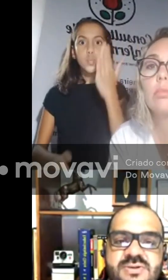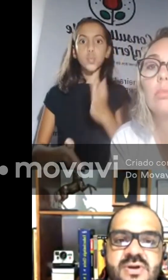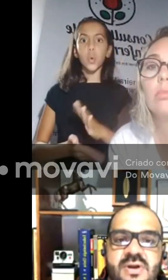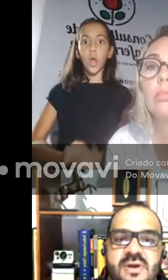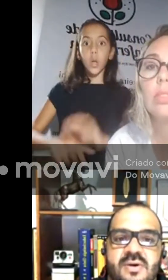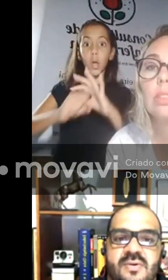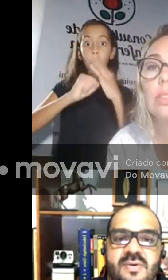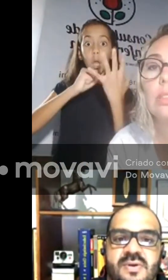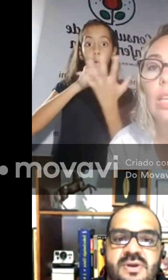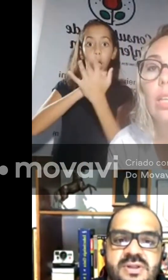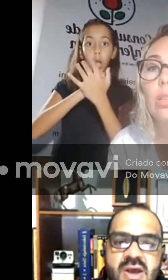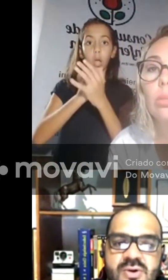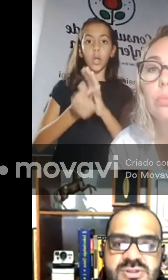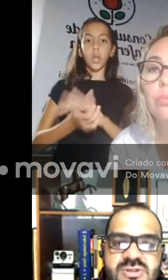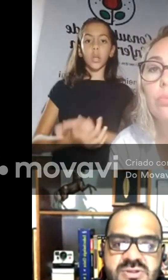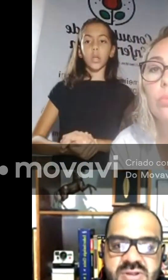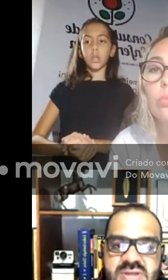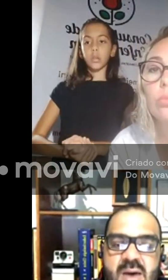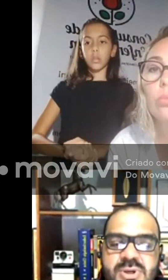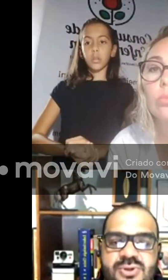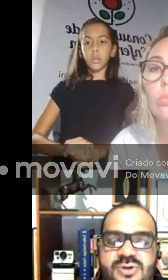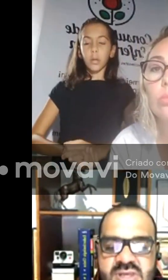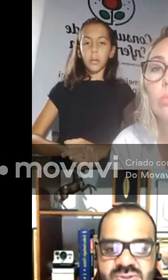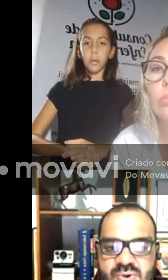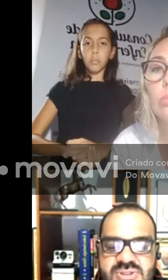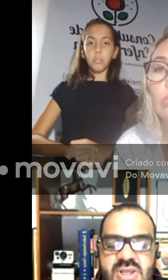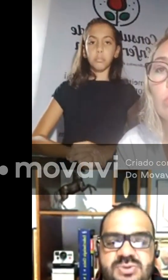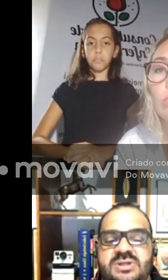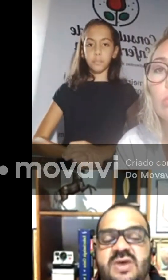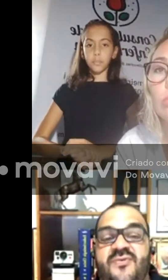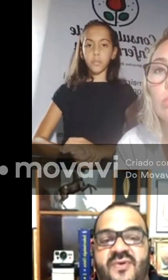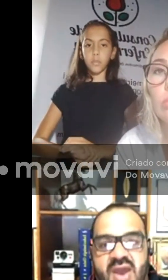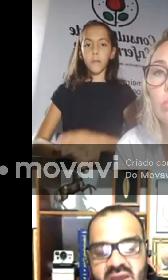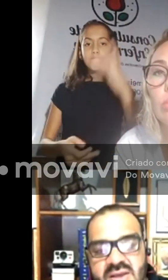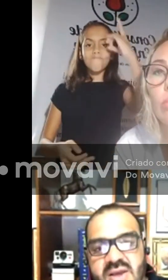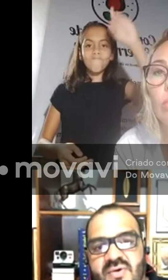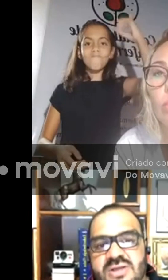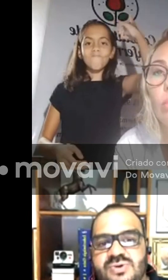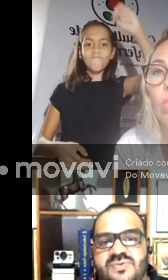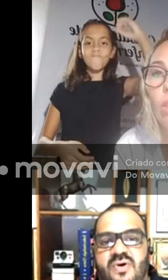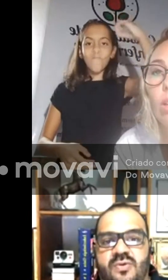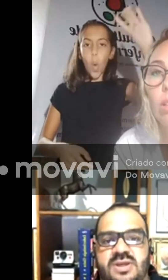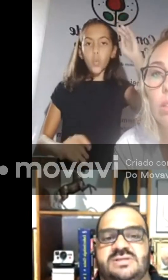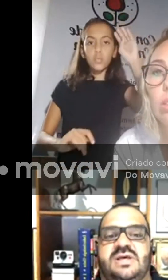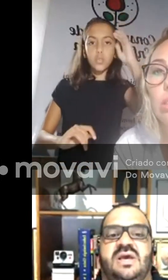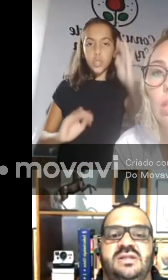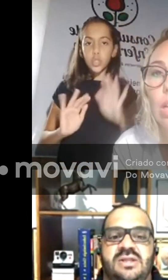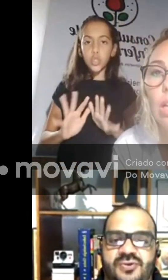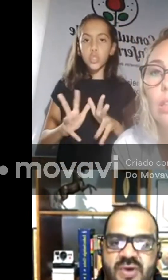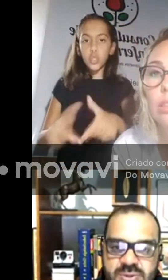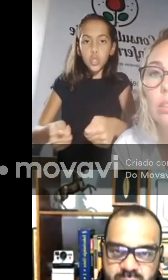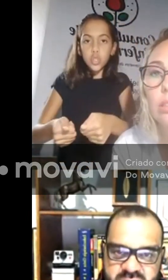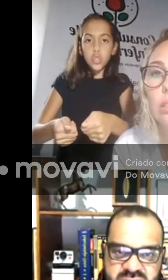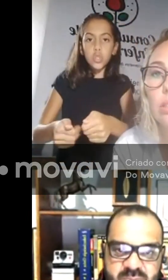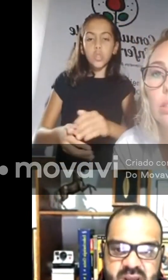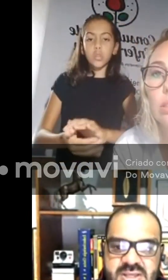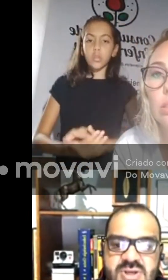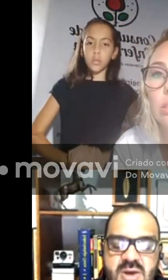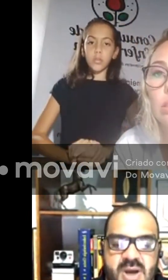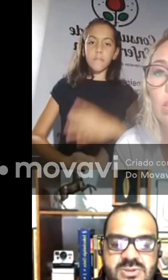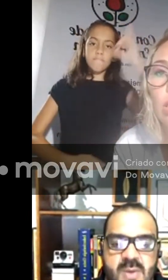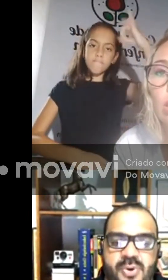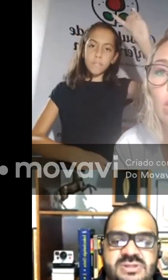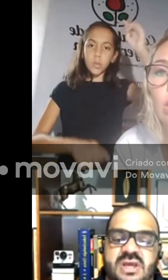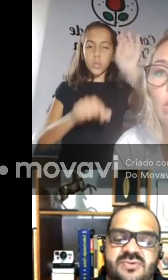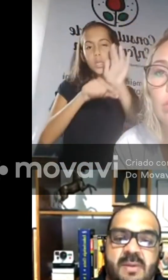isso. E Certo. Deus sabe de todas as coisas. Temos que ter fé que as coisas vão acontecer e Deus vai nos proteger para isso.